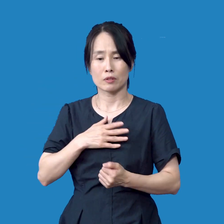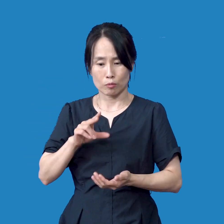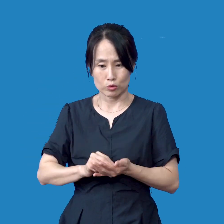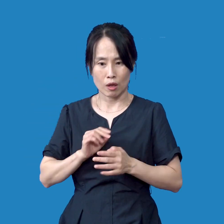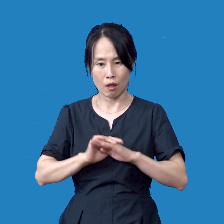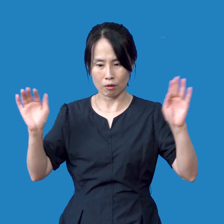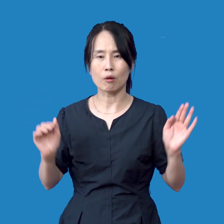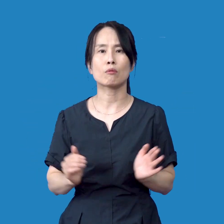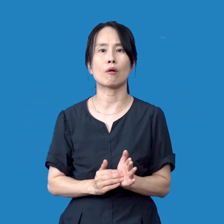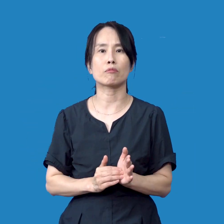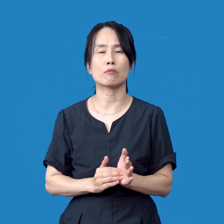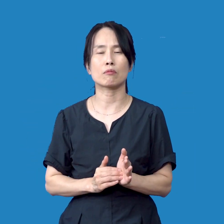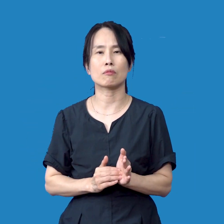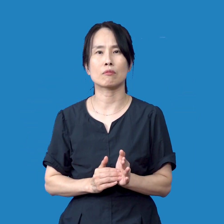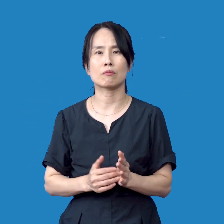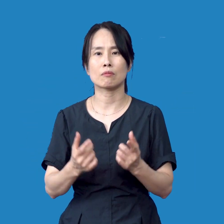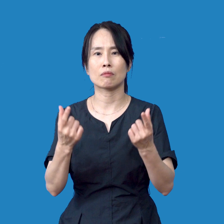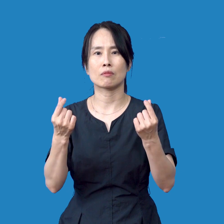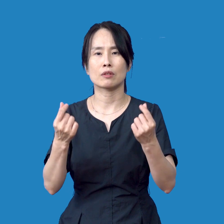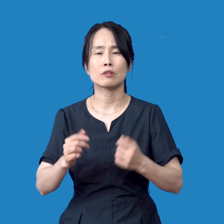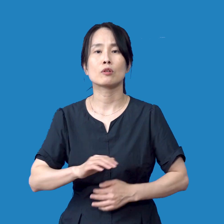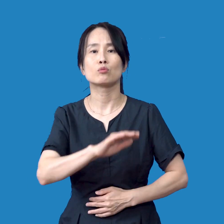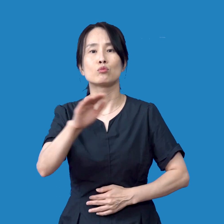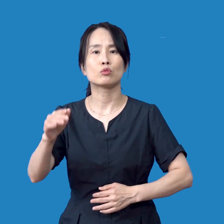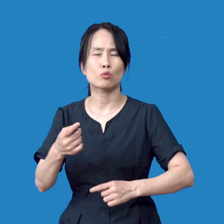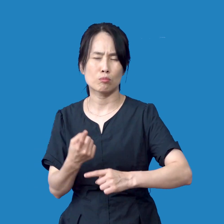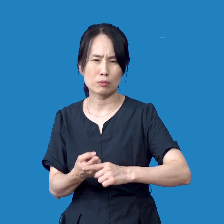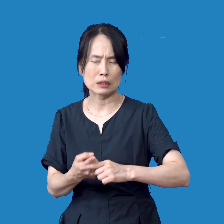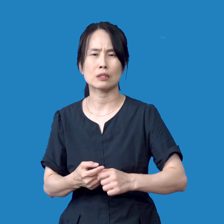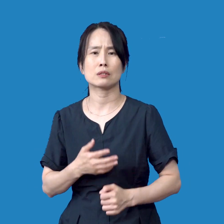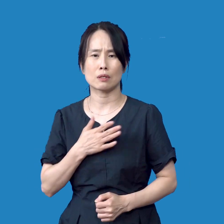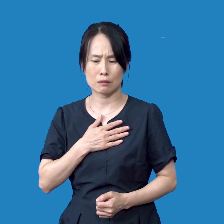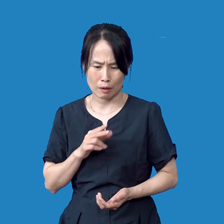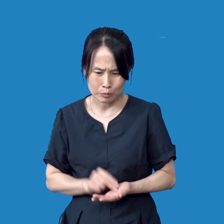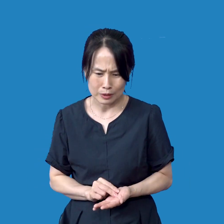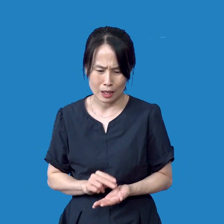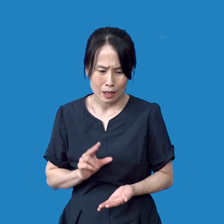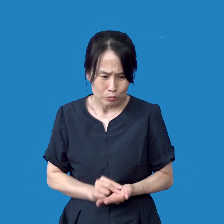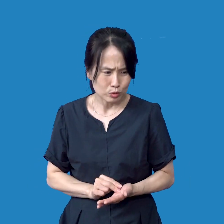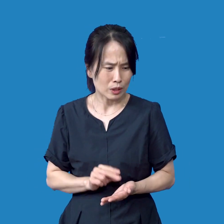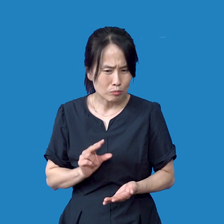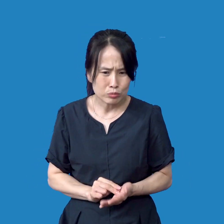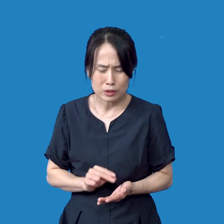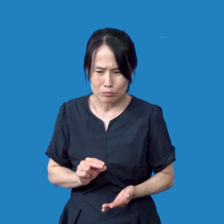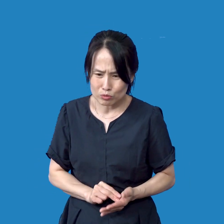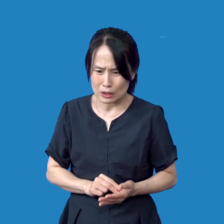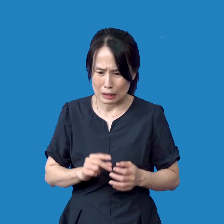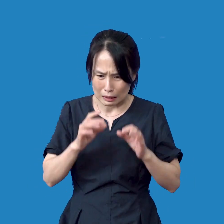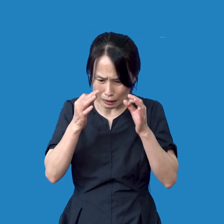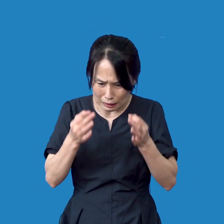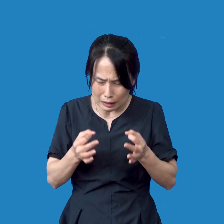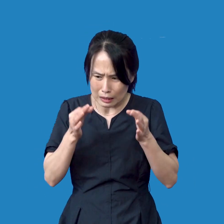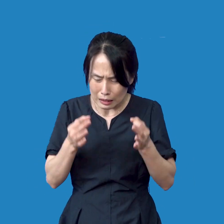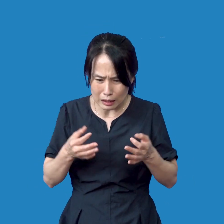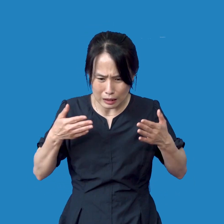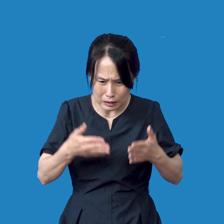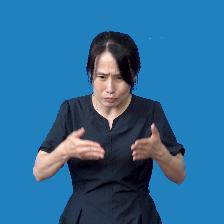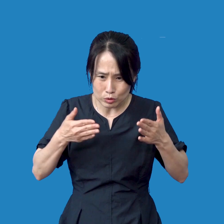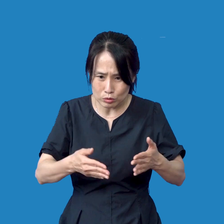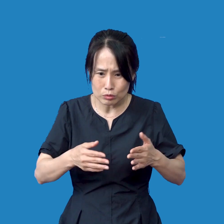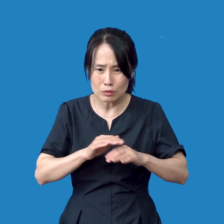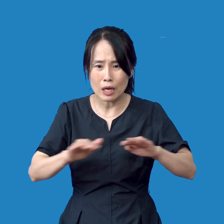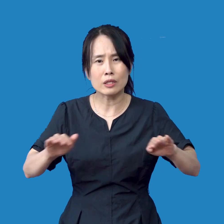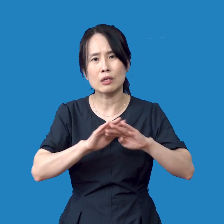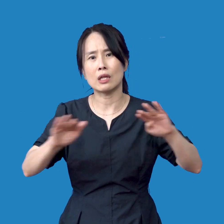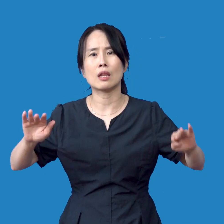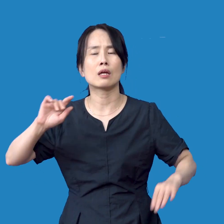것입니다. 우리도 마찬가지입니다. 내 문제 밤낮 그러고 있으면 그 문제 해결이 쉽지